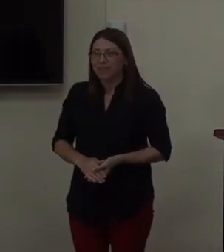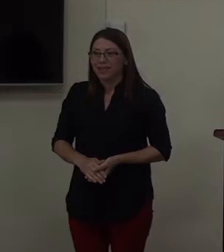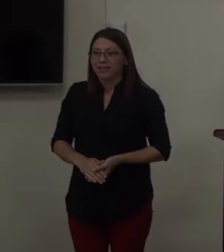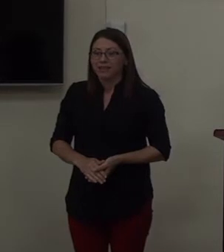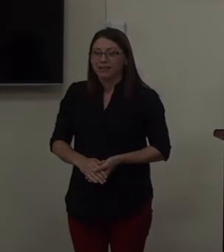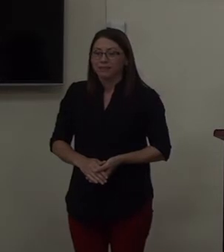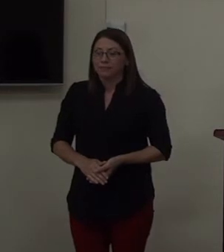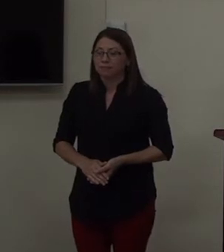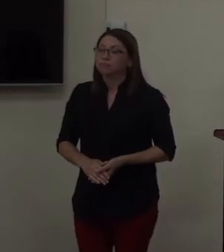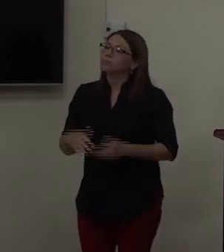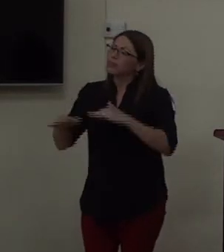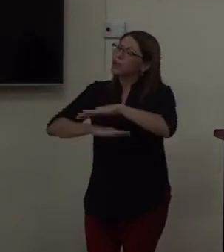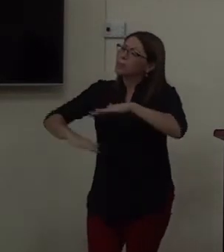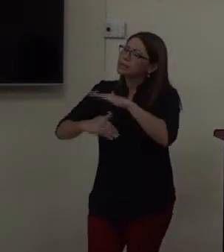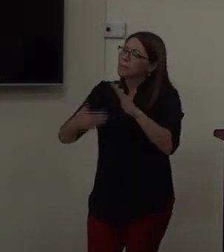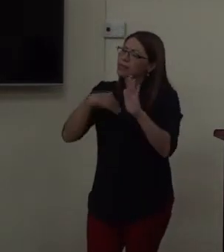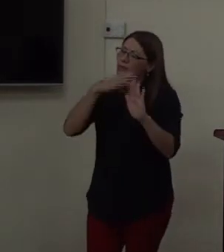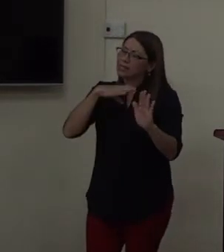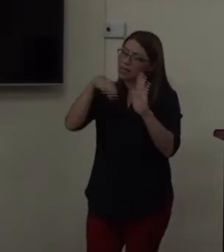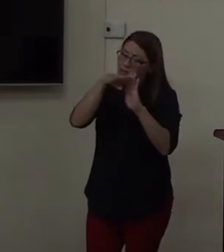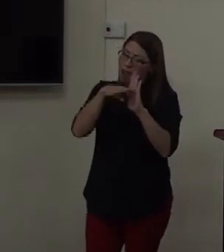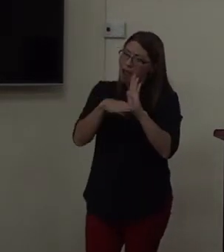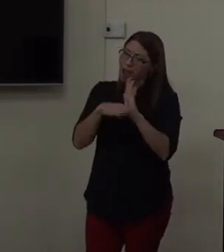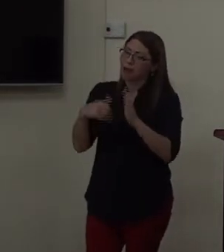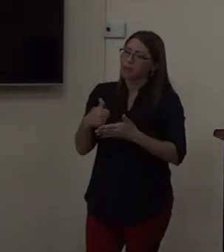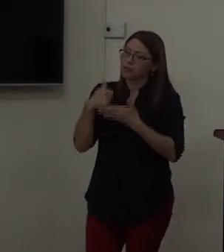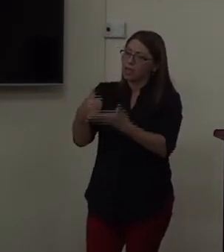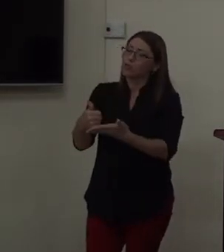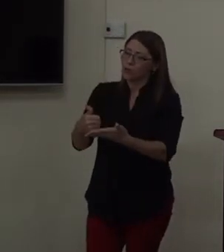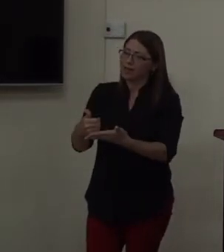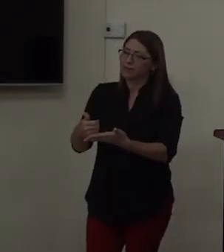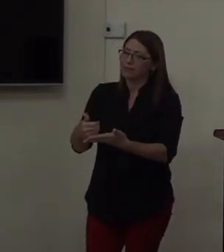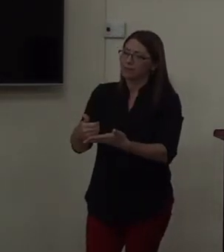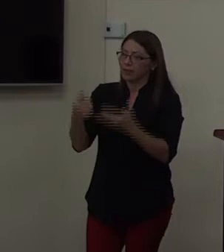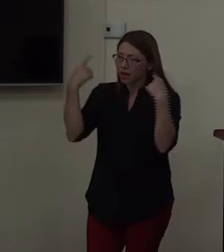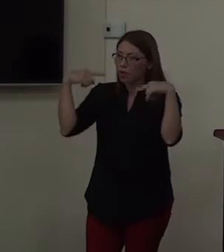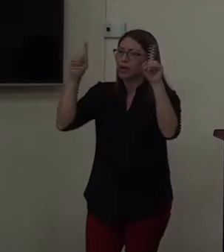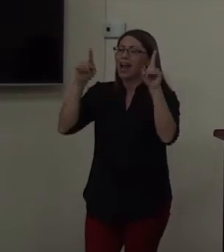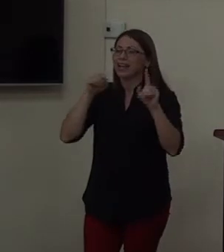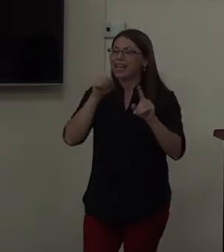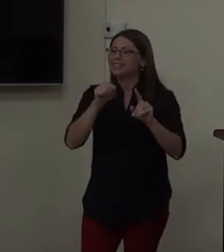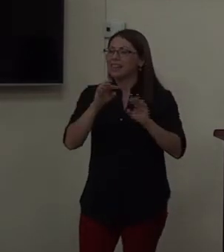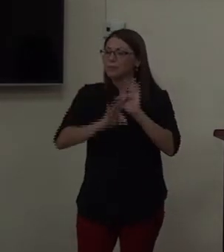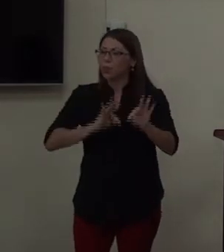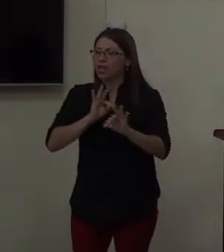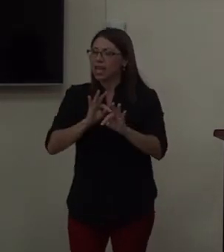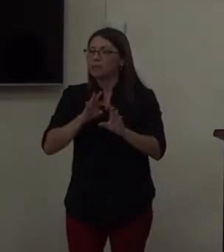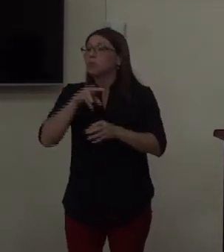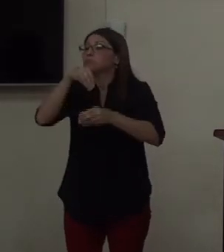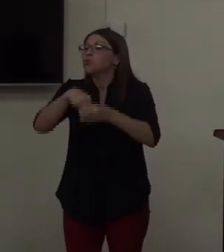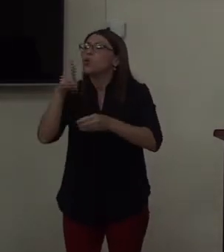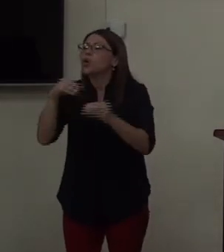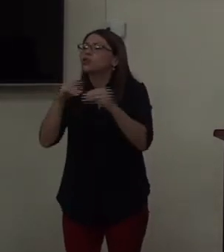Y básicamente hay una serie de parámetros que ayudan, digamos, a cómo lograr esta tipología. Entre ellos, uno de los